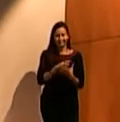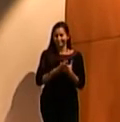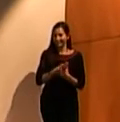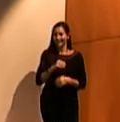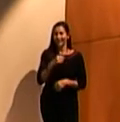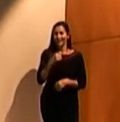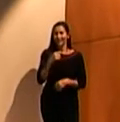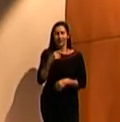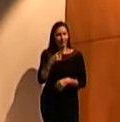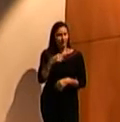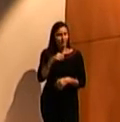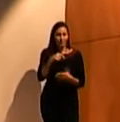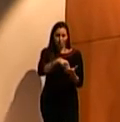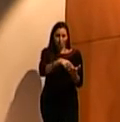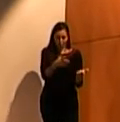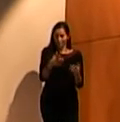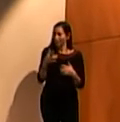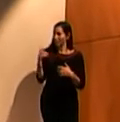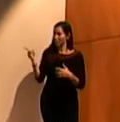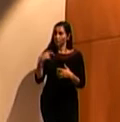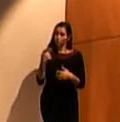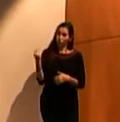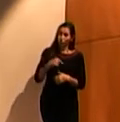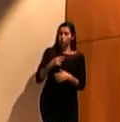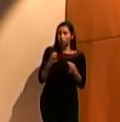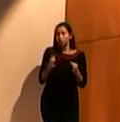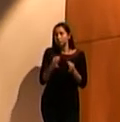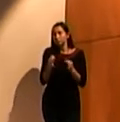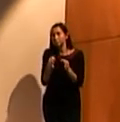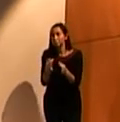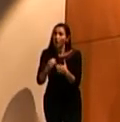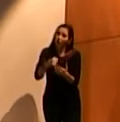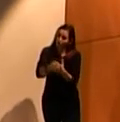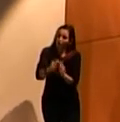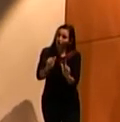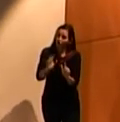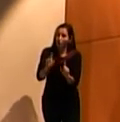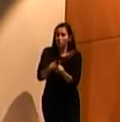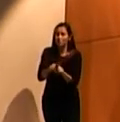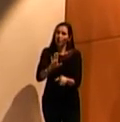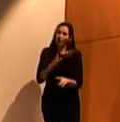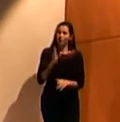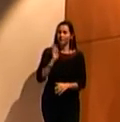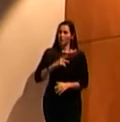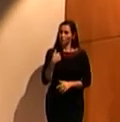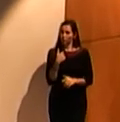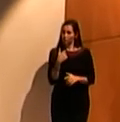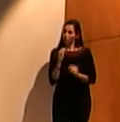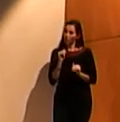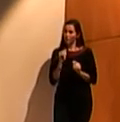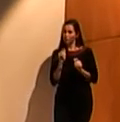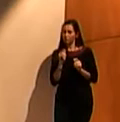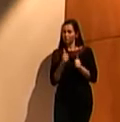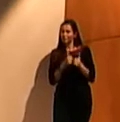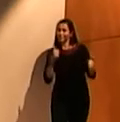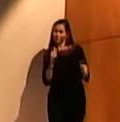je dirais, bon, un peu au début, puis à la fin, voilà, mais quand même en suivant de près l'évolution des